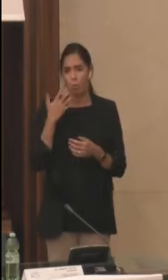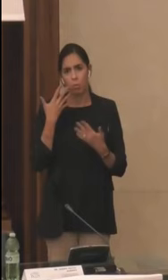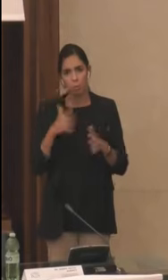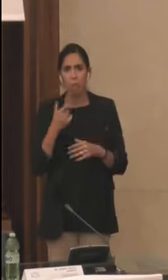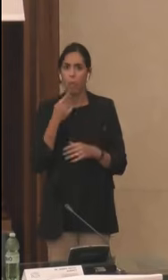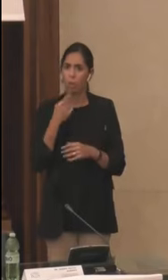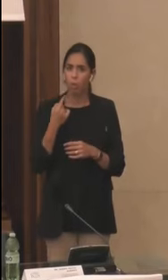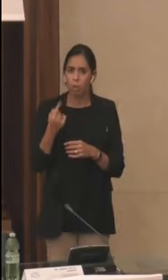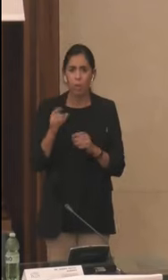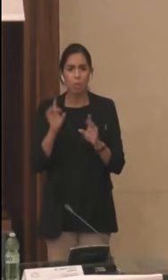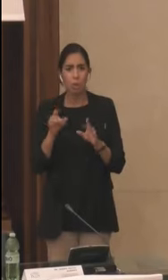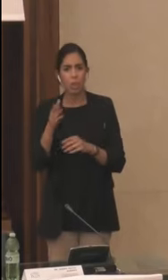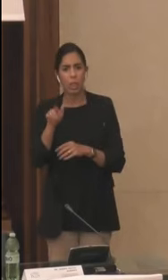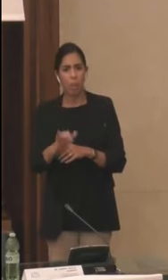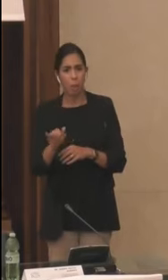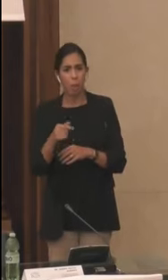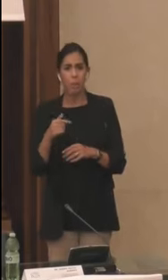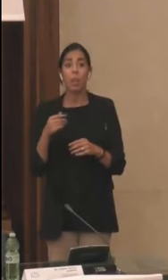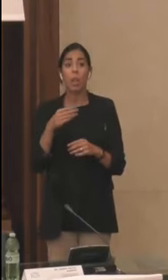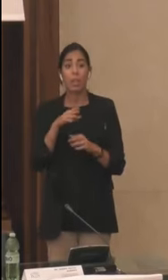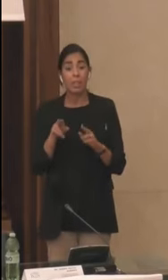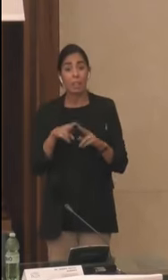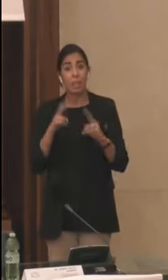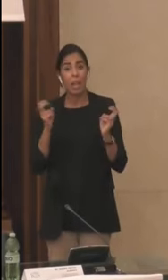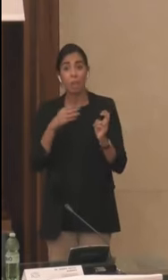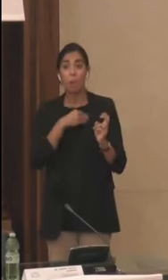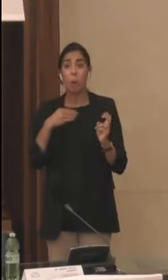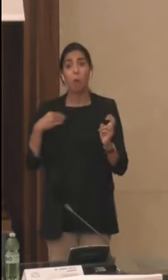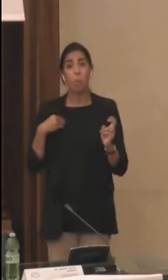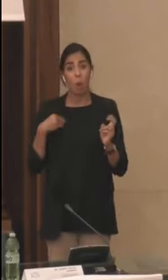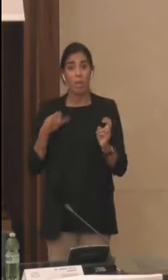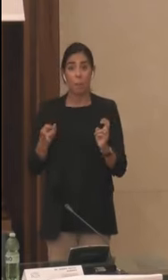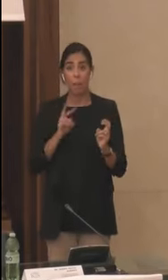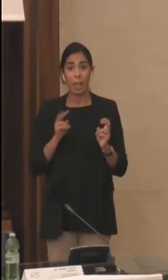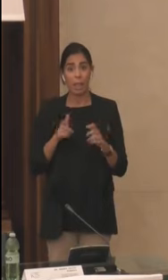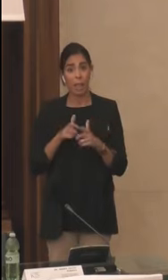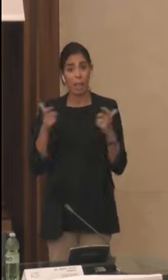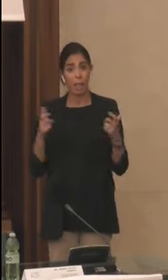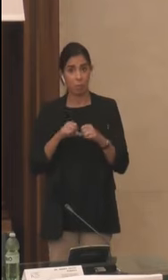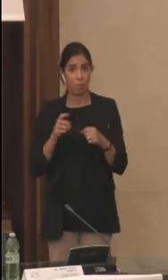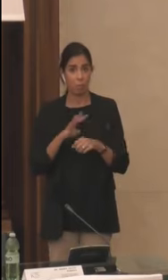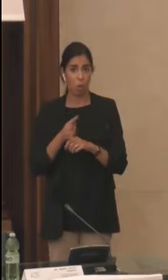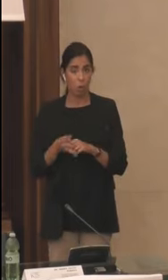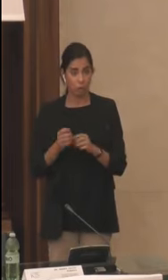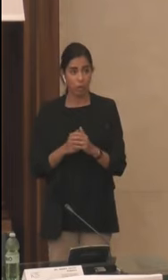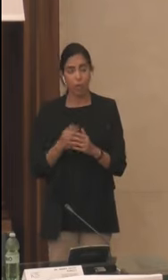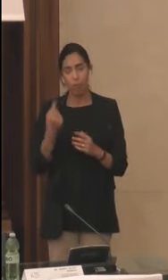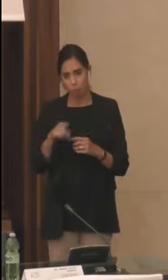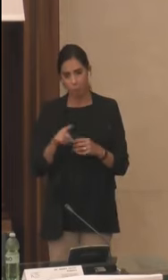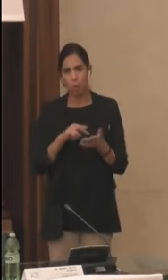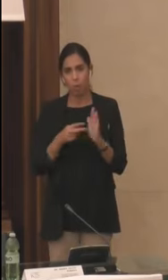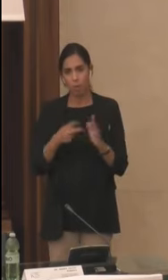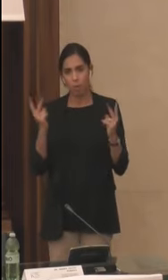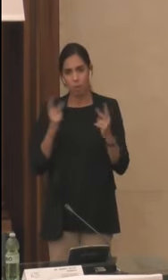jamás fue intoxicación. GOT, GPT, bilirrubina, todo normal. Entonces yo voy a hablar de la ivermectina y voy a hablar, después